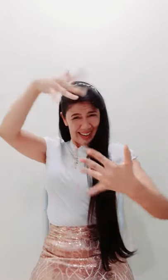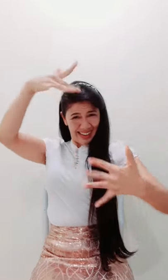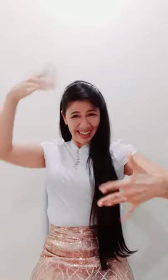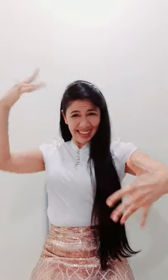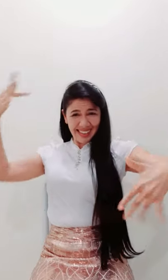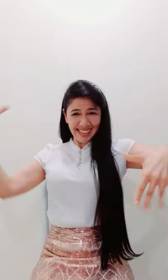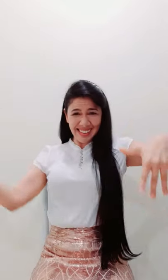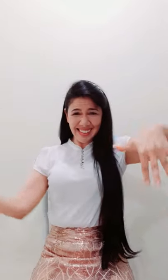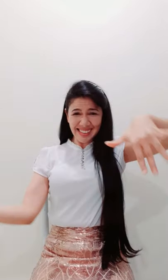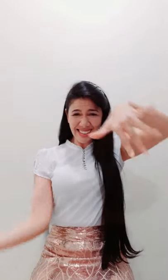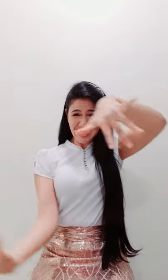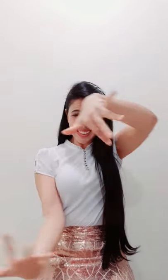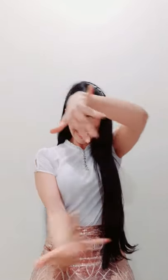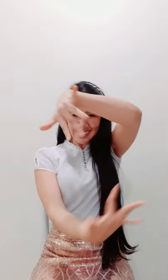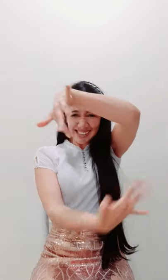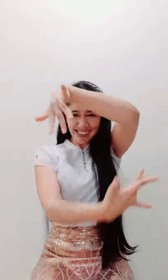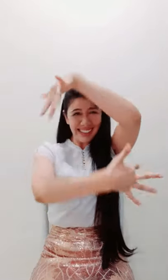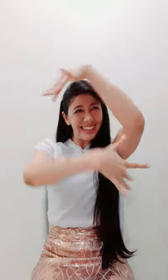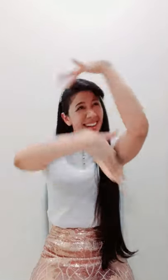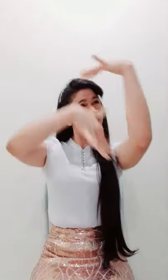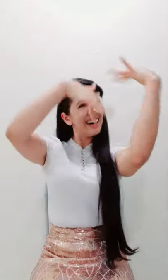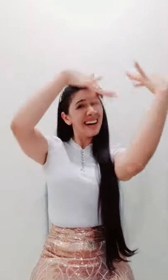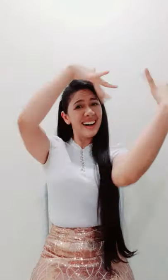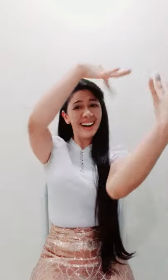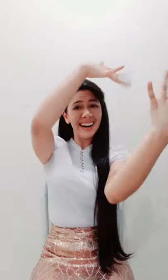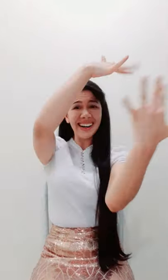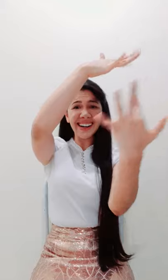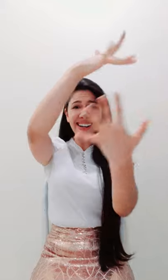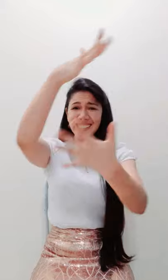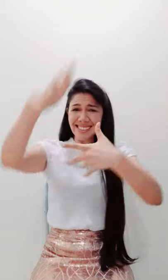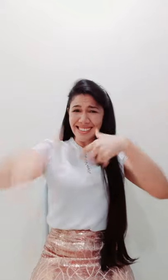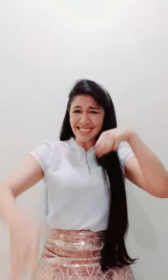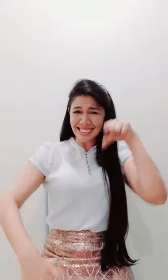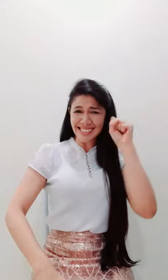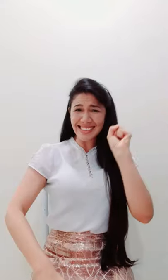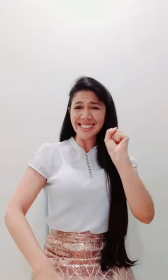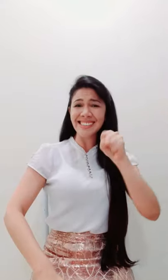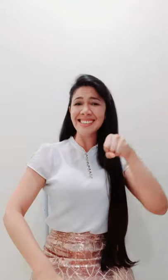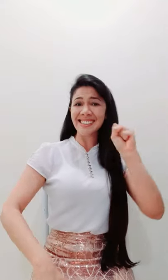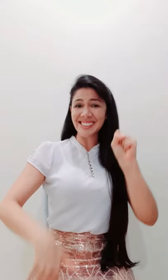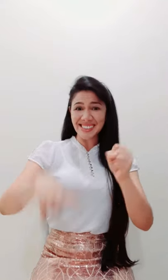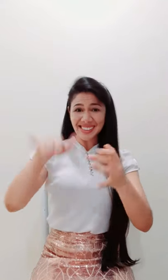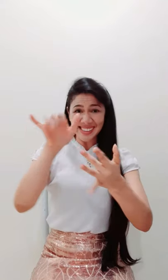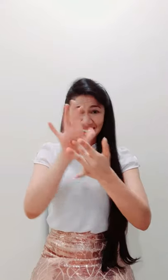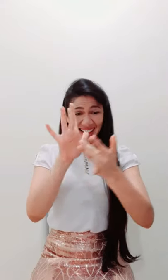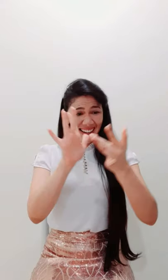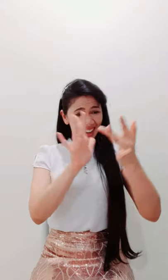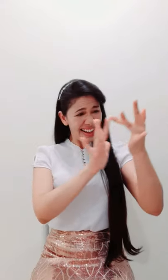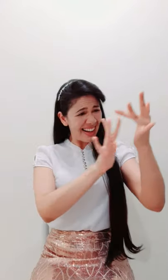Aparece o Seu fulgor Eis que vem o